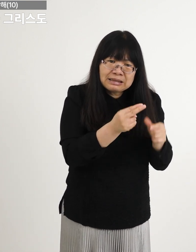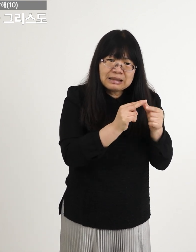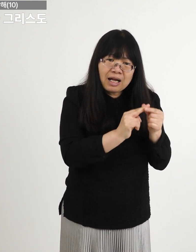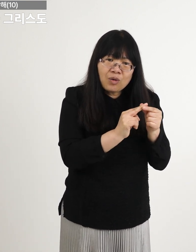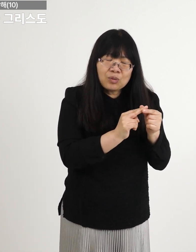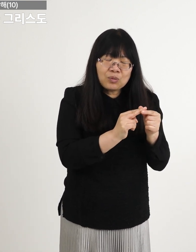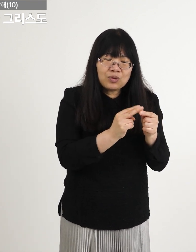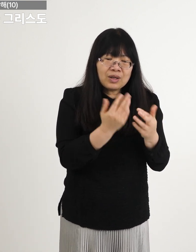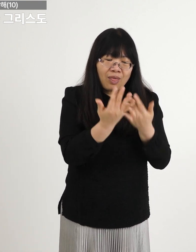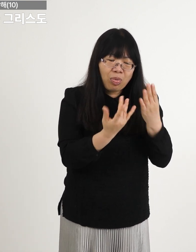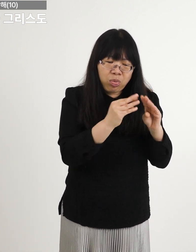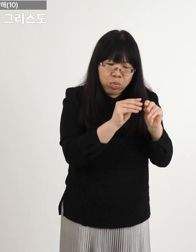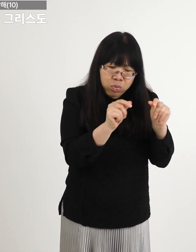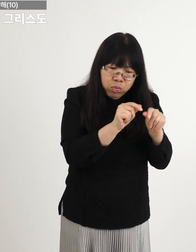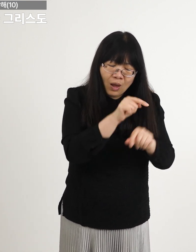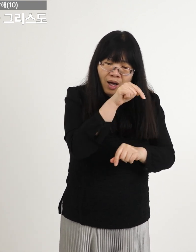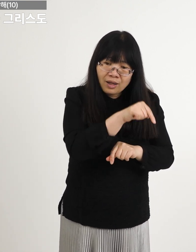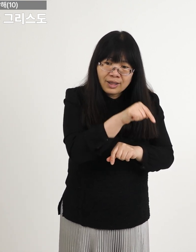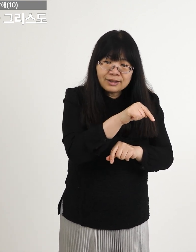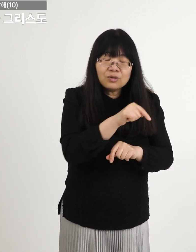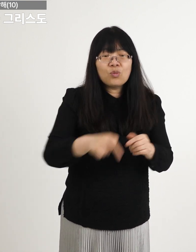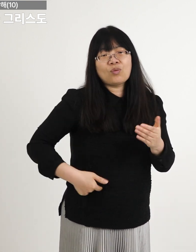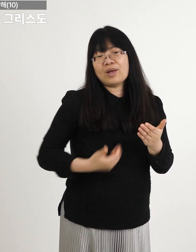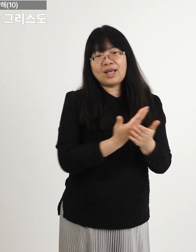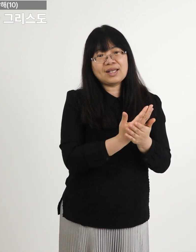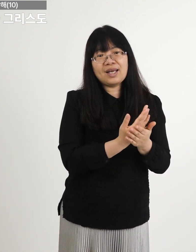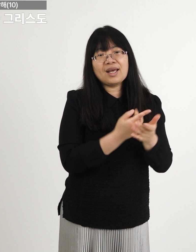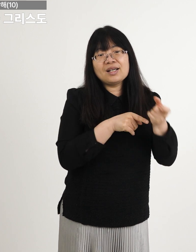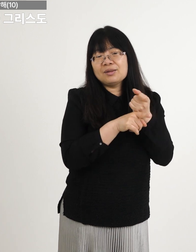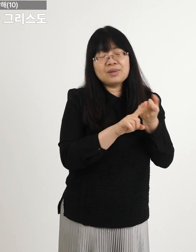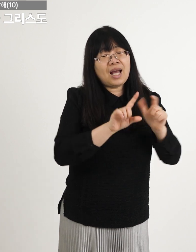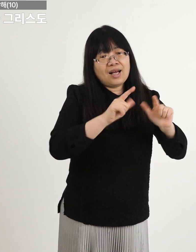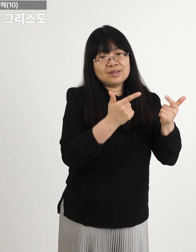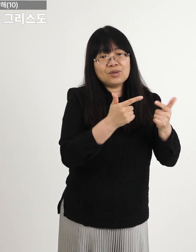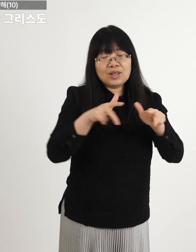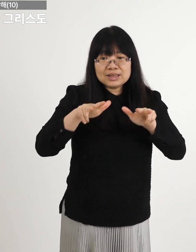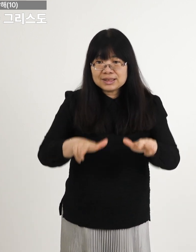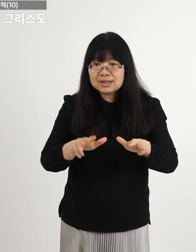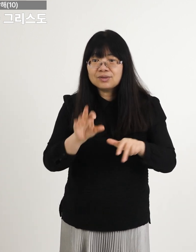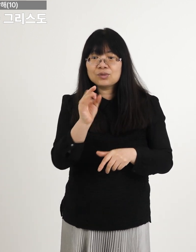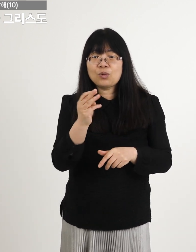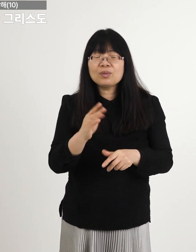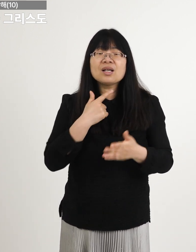묘사보다는 욥이 겪고 있는 이 깊은